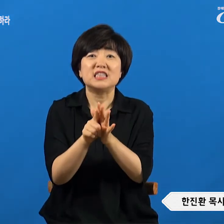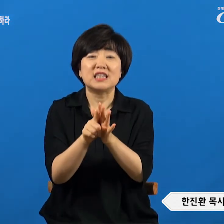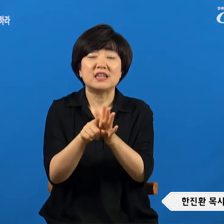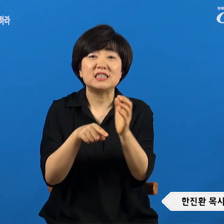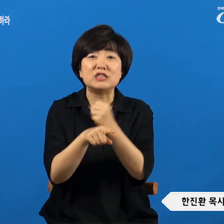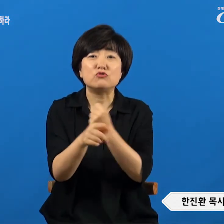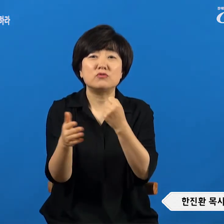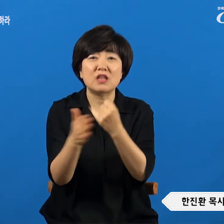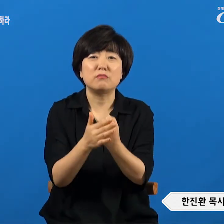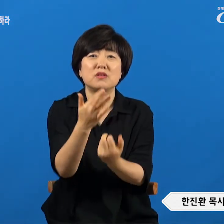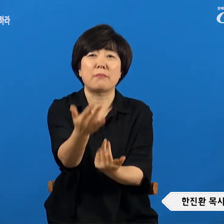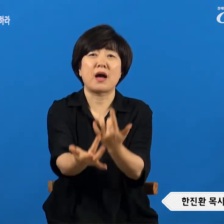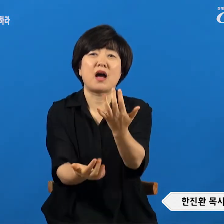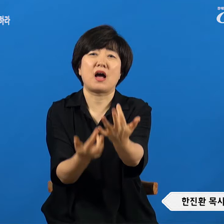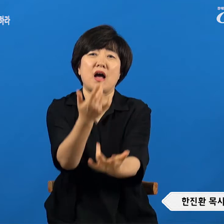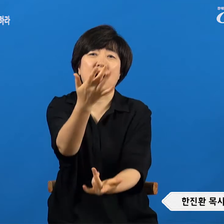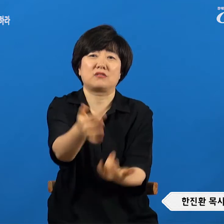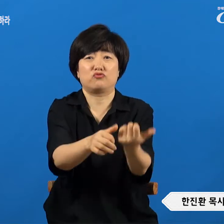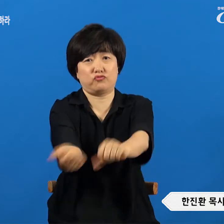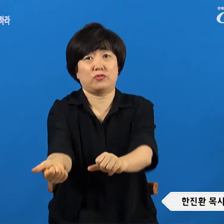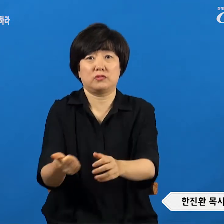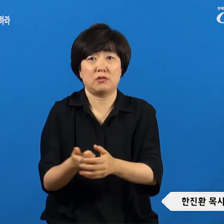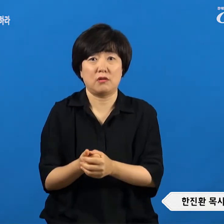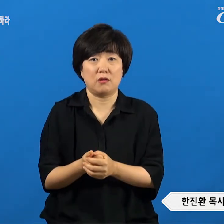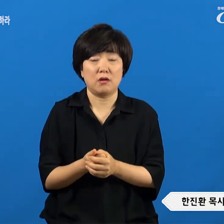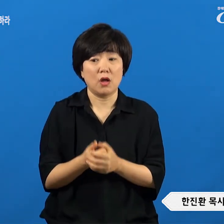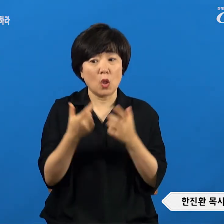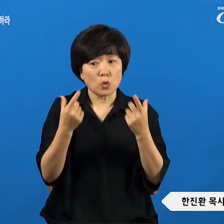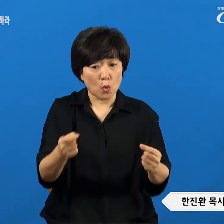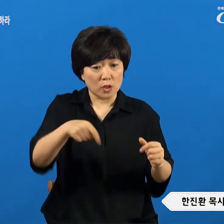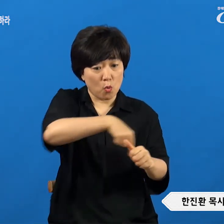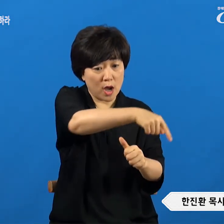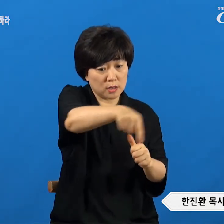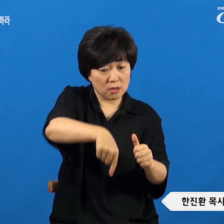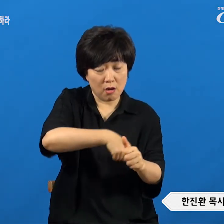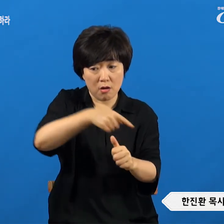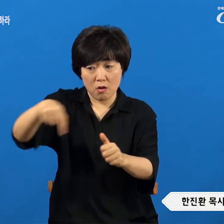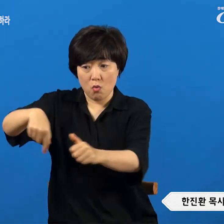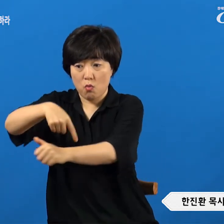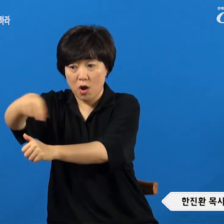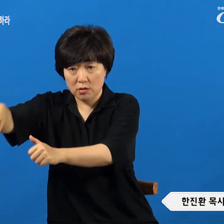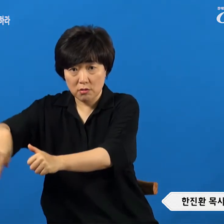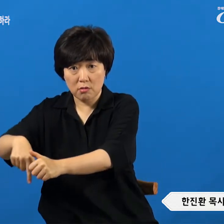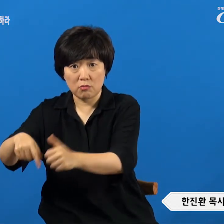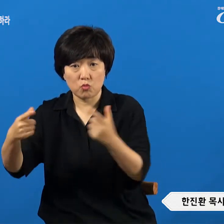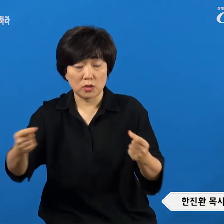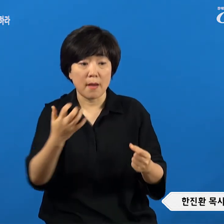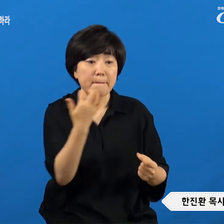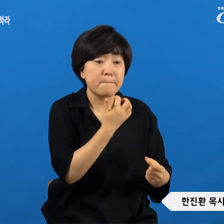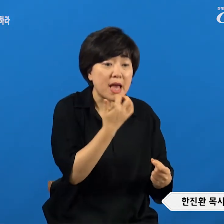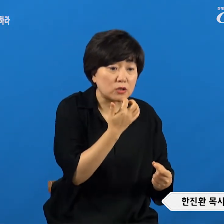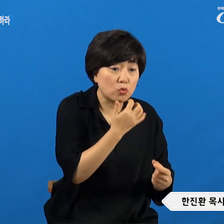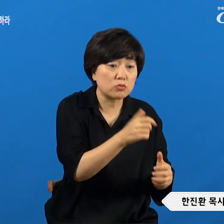똑같이 감옥에 갇혔는데 하나님은 베드로는 건져주셨지만은 야고보 사도는 건져주지